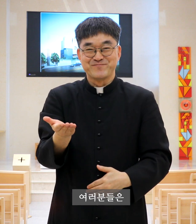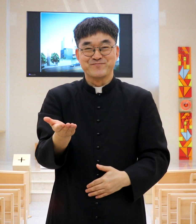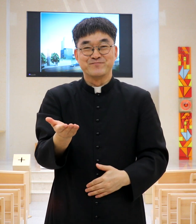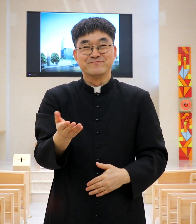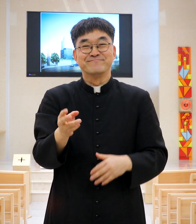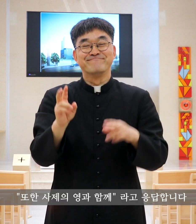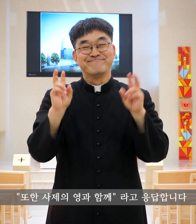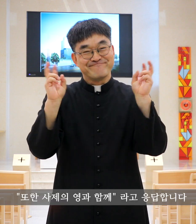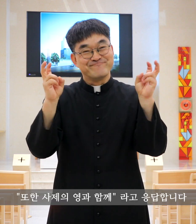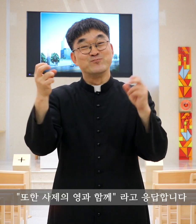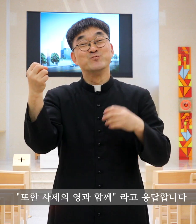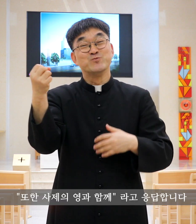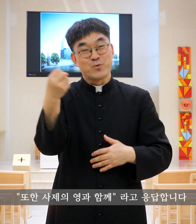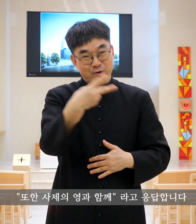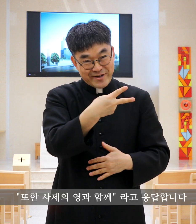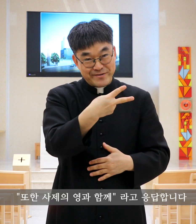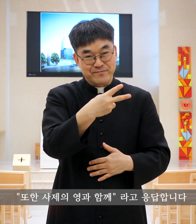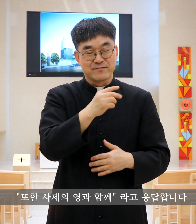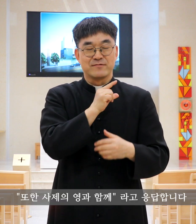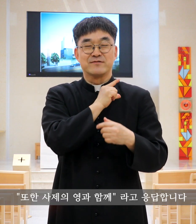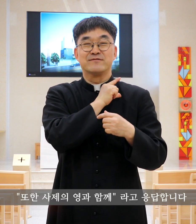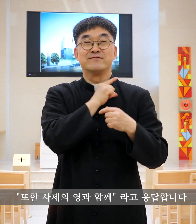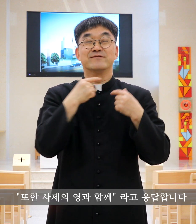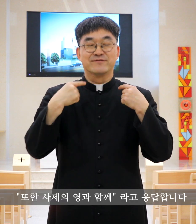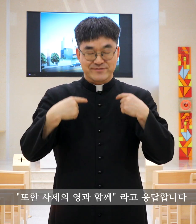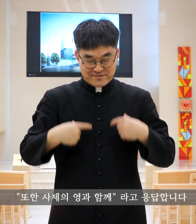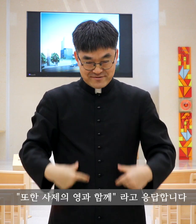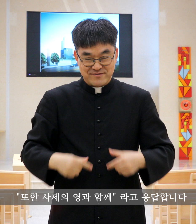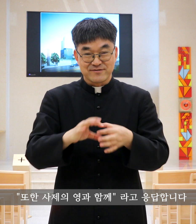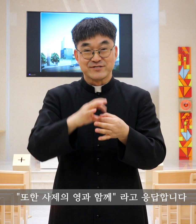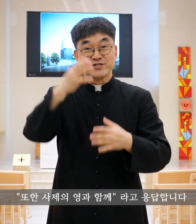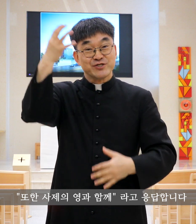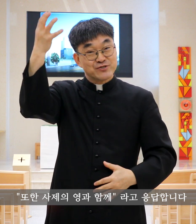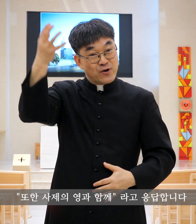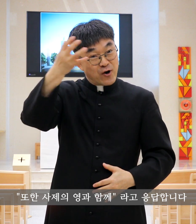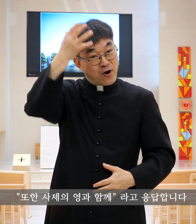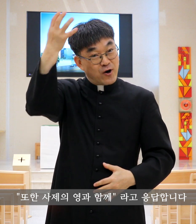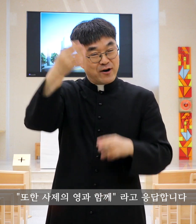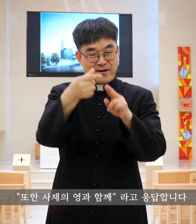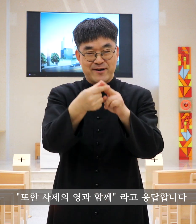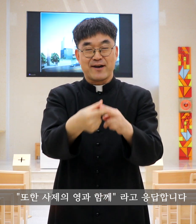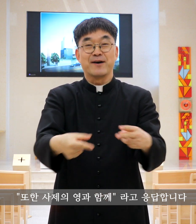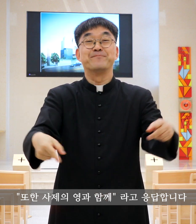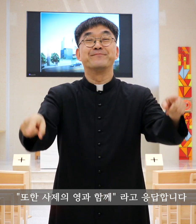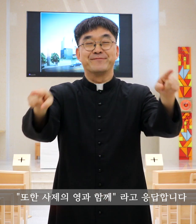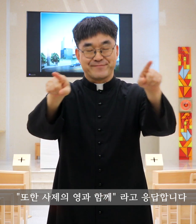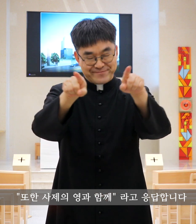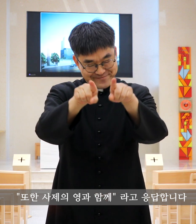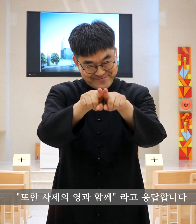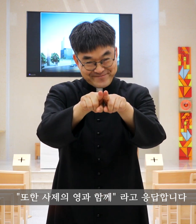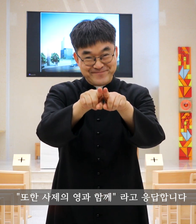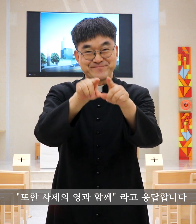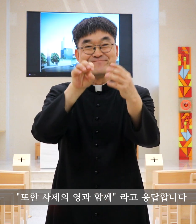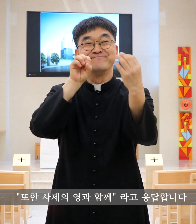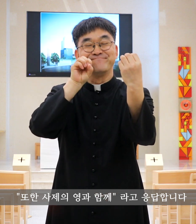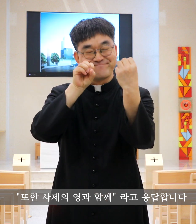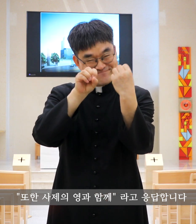또한 사제의 영과 함께 라고 응답합니다.